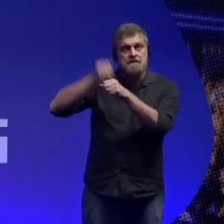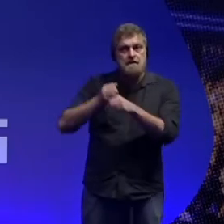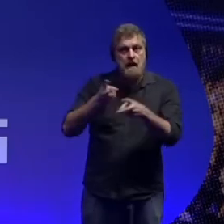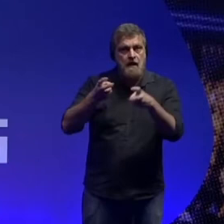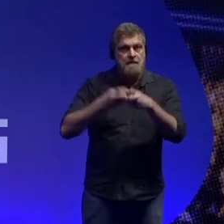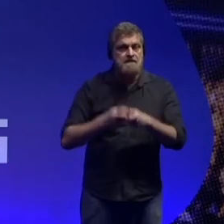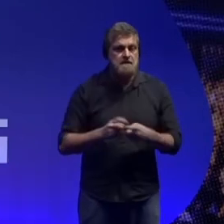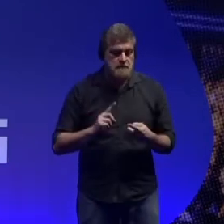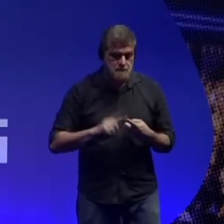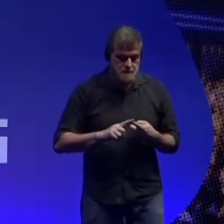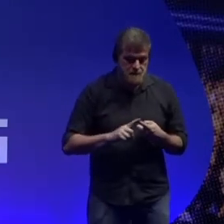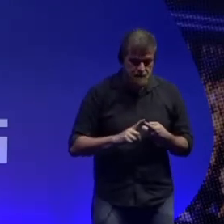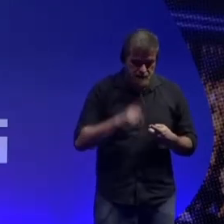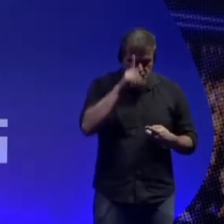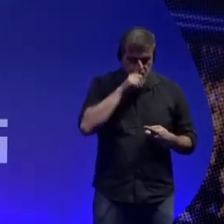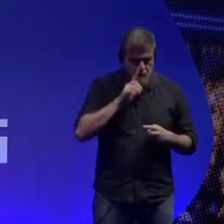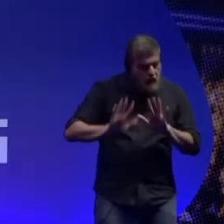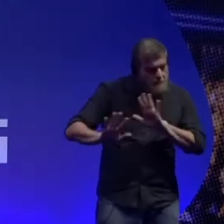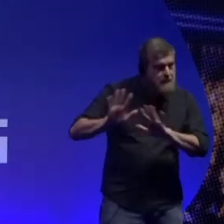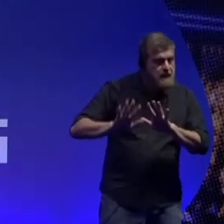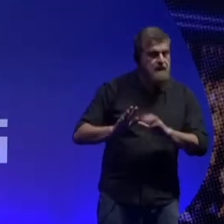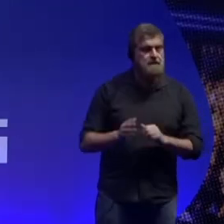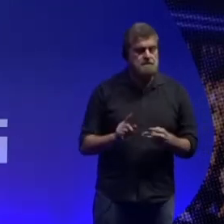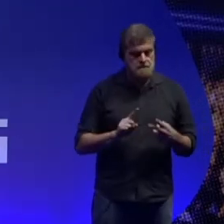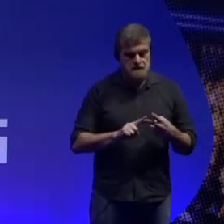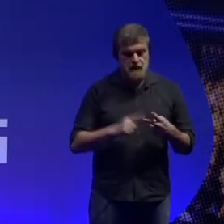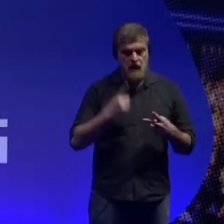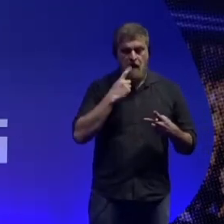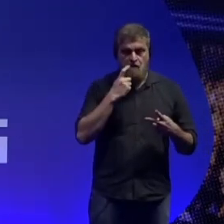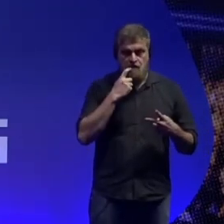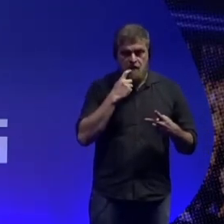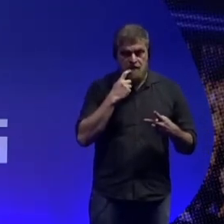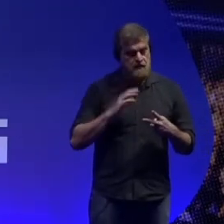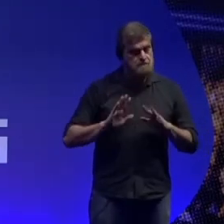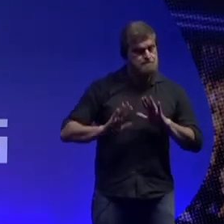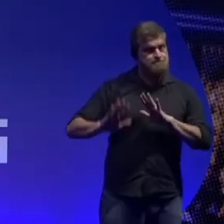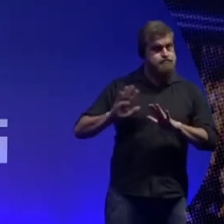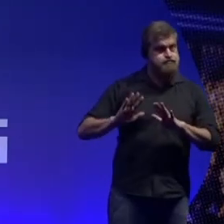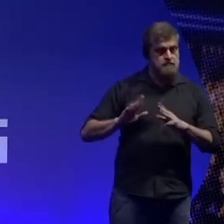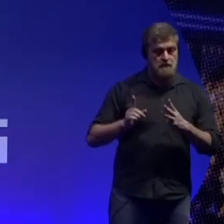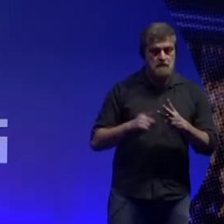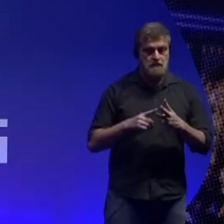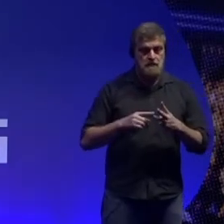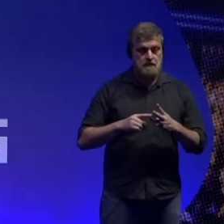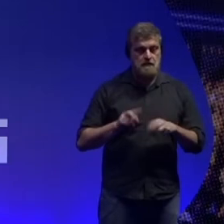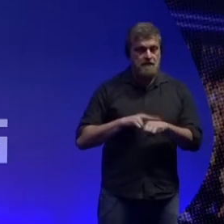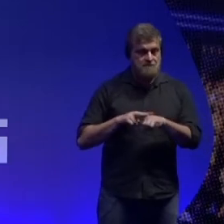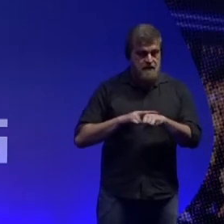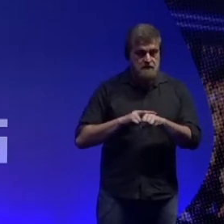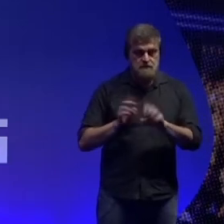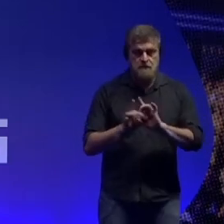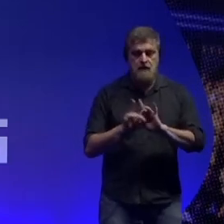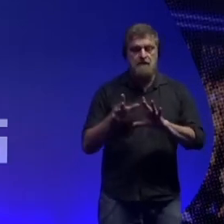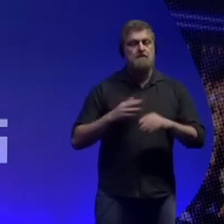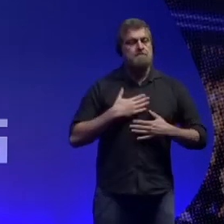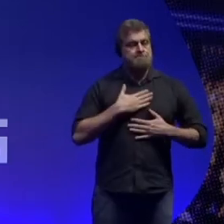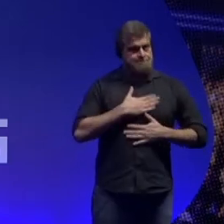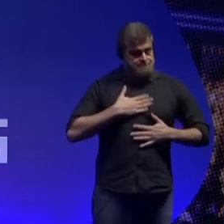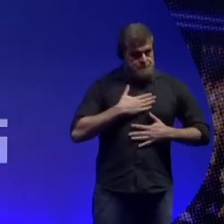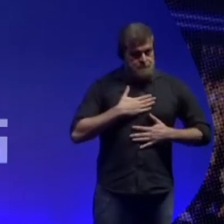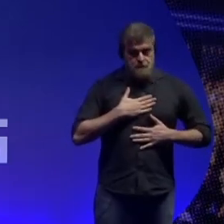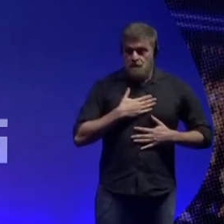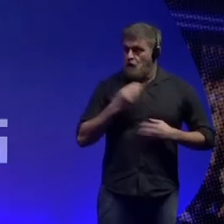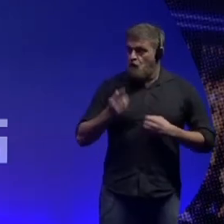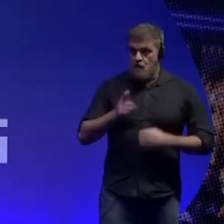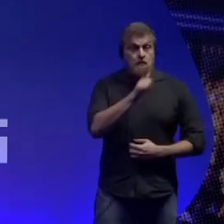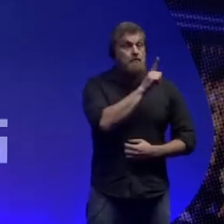vocês. A luz está o quê? Amarela, vermelha, verde. É muito importante, poucas pessoas fazem isso. Como gerenciar meu gerente,